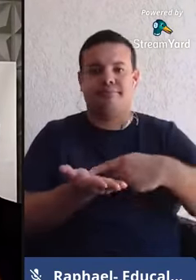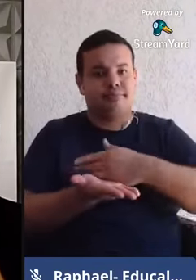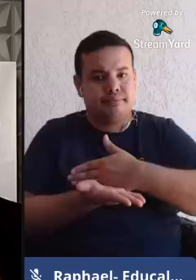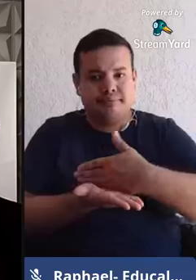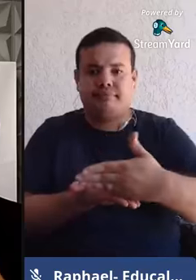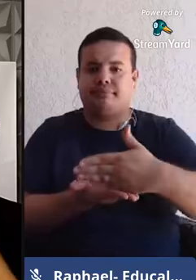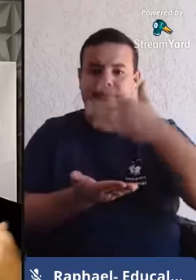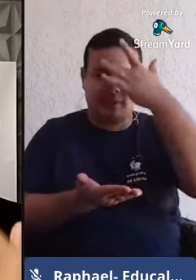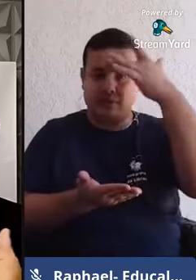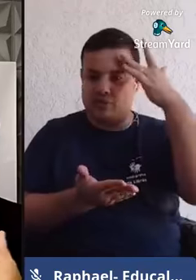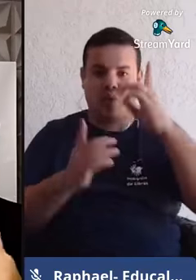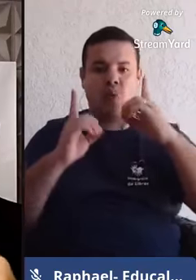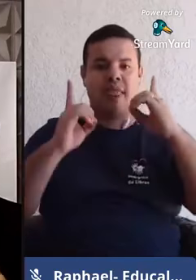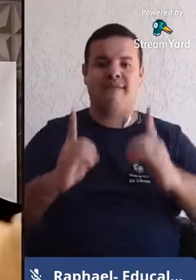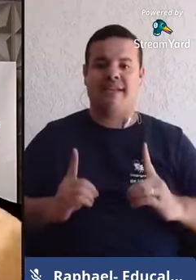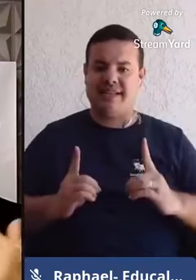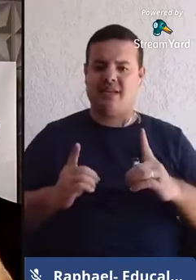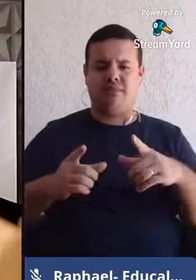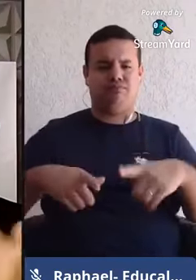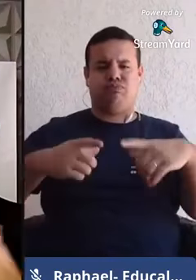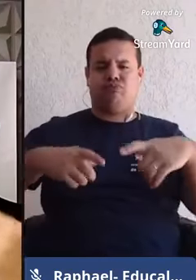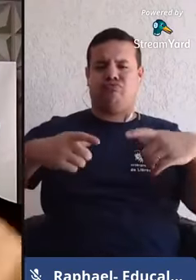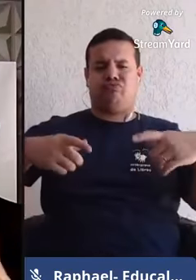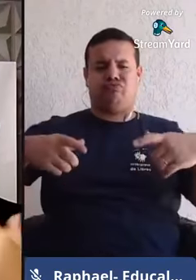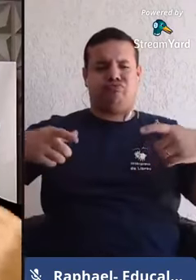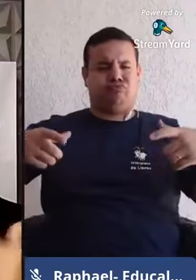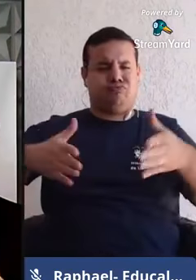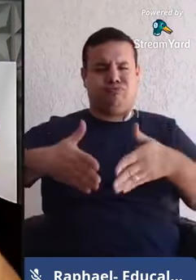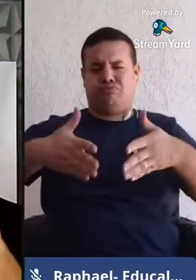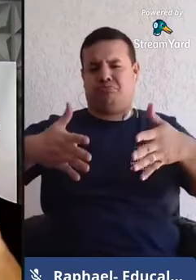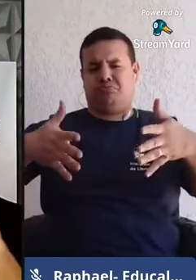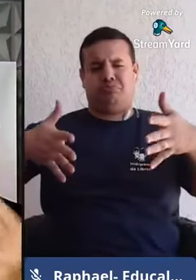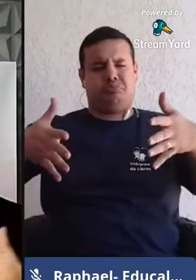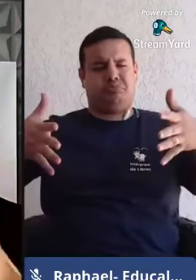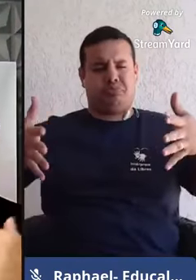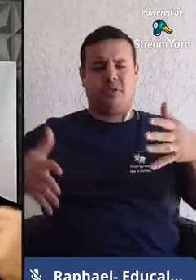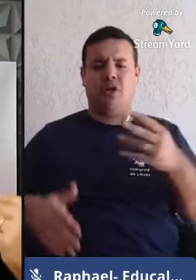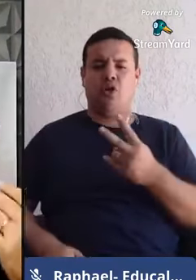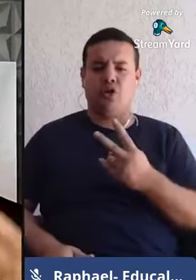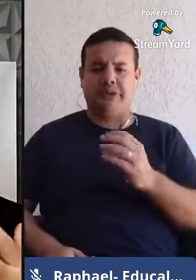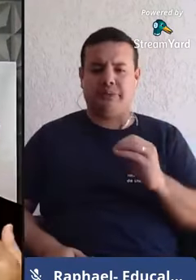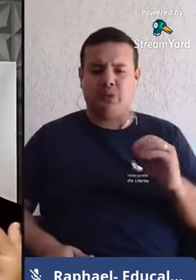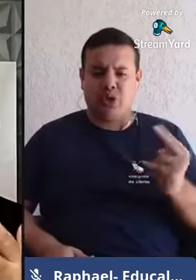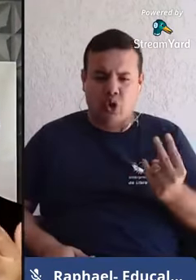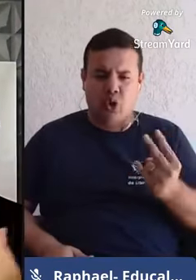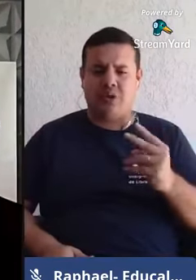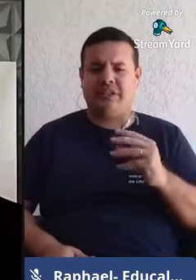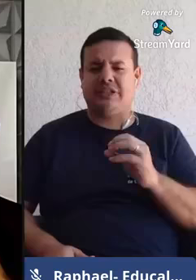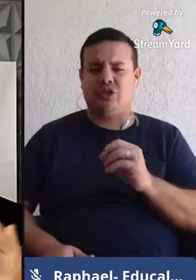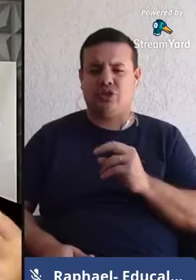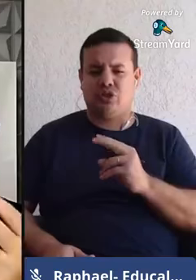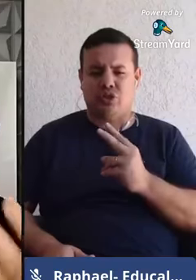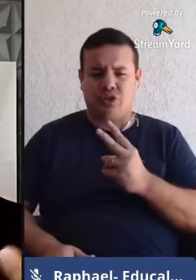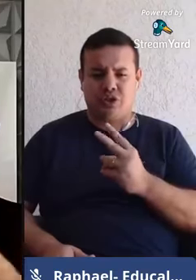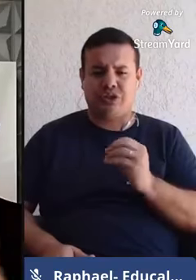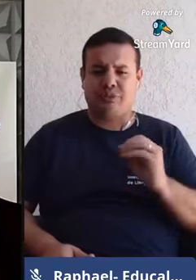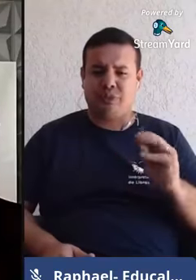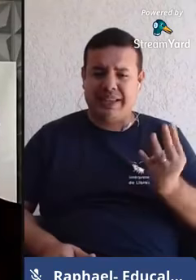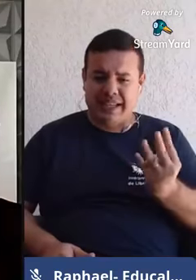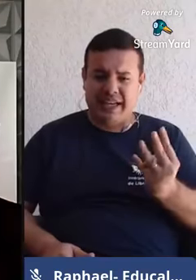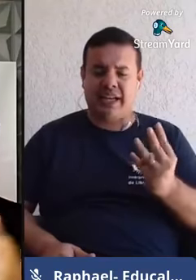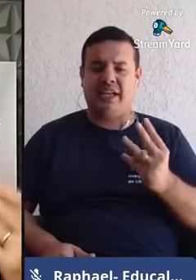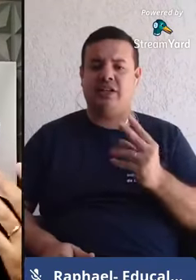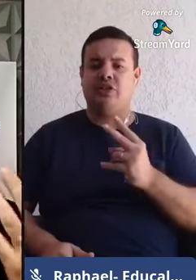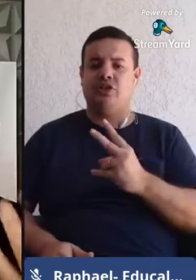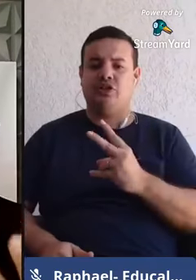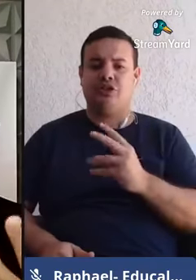país. A Reatec cresceu tanto, e ela ia crescendo em 2002, 2003, 2004, 2005. A gente chegou a ter 45 mil